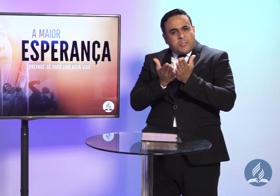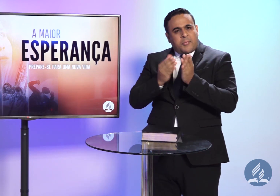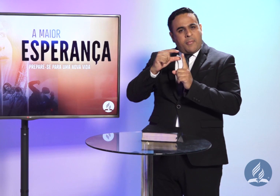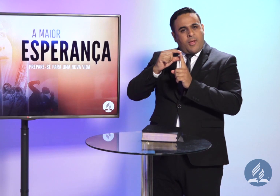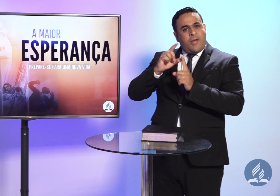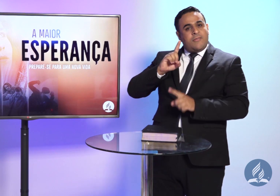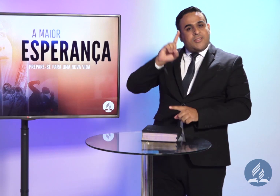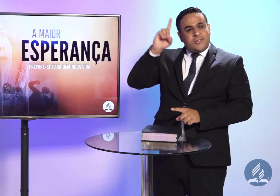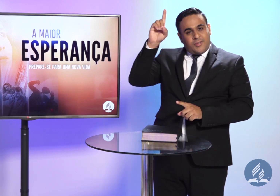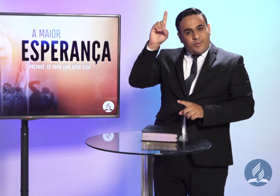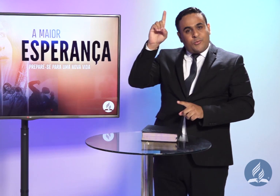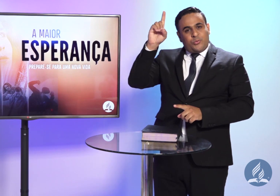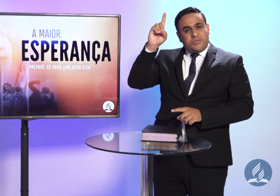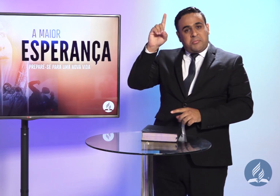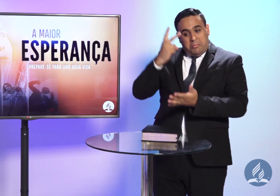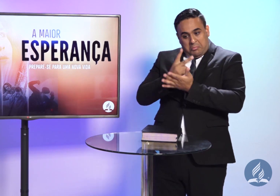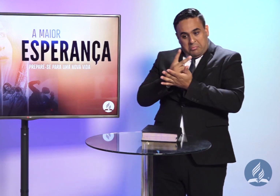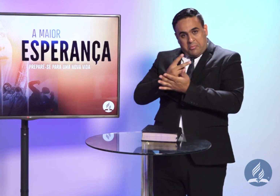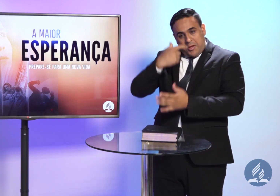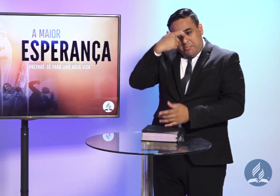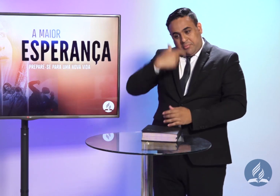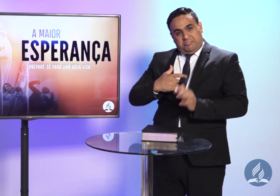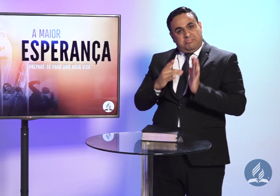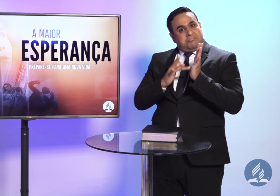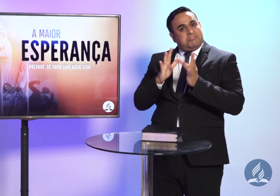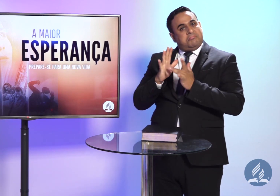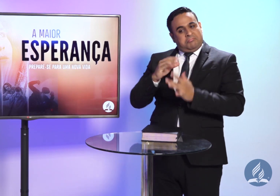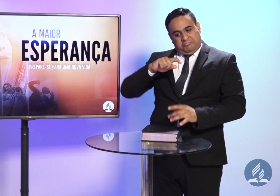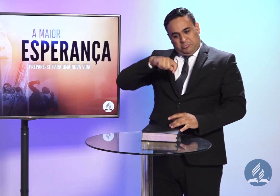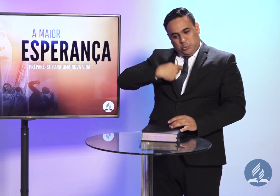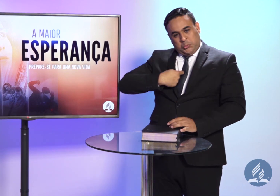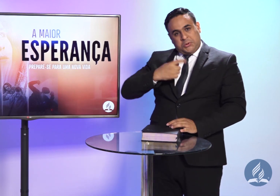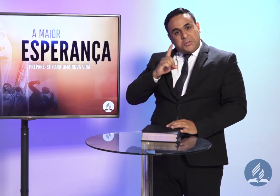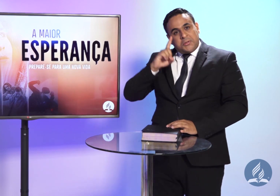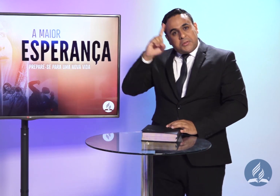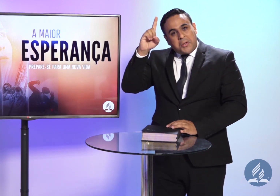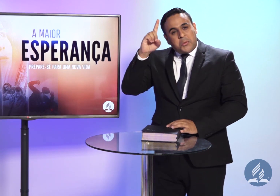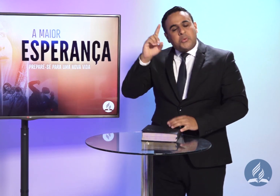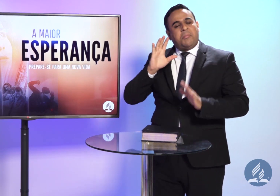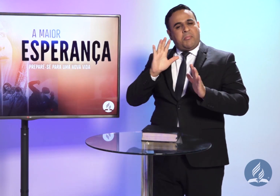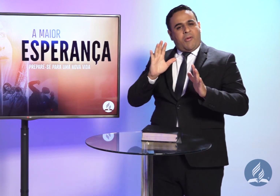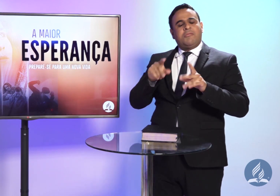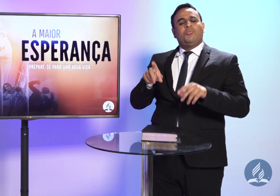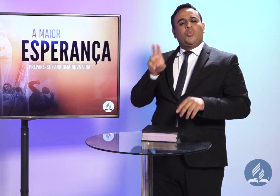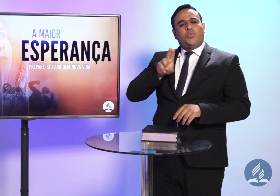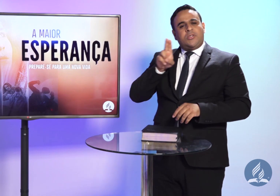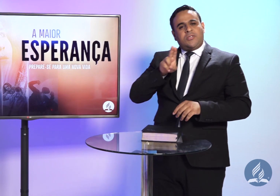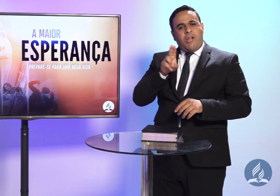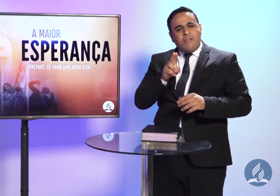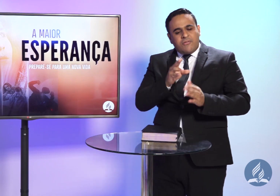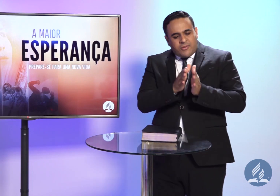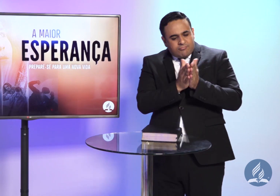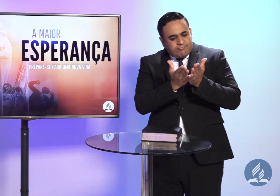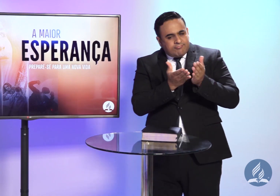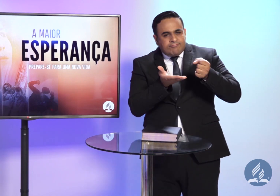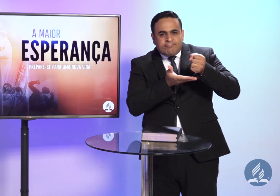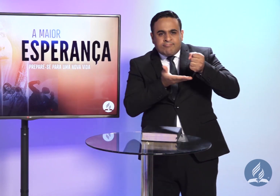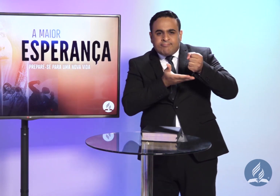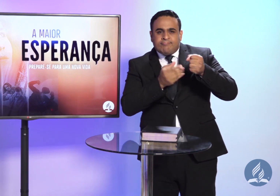base principal, é somente seguindo os ensinamentos e as diretrizes da Bíblia e sendo usado